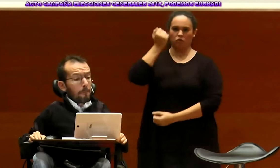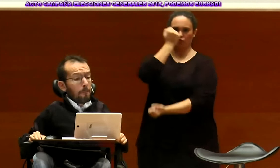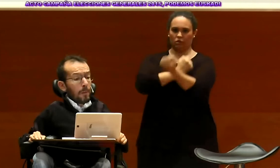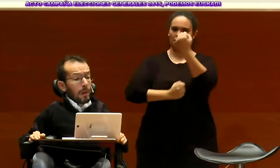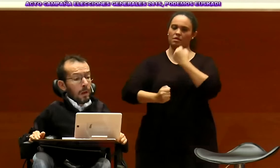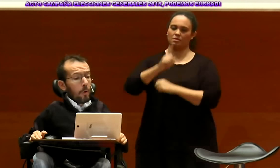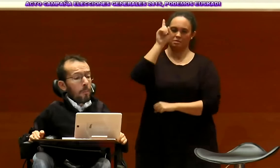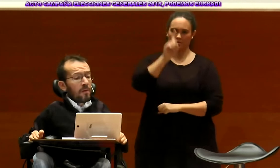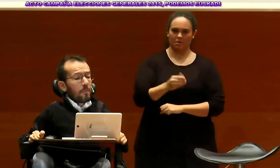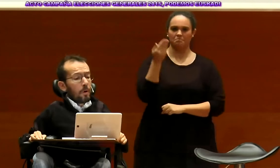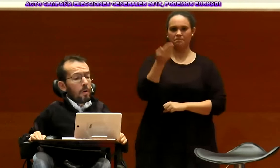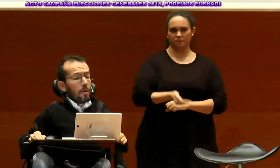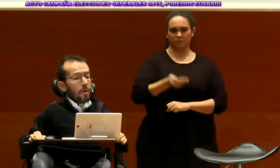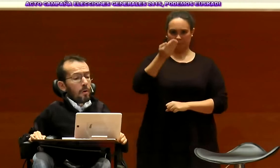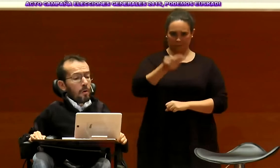económica.